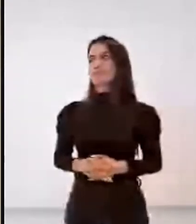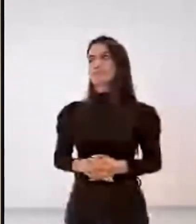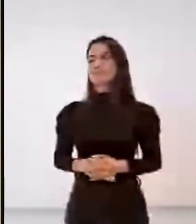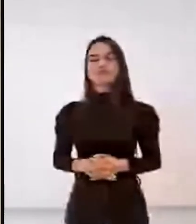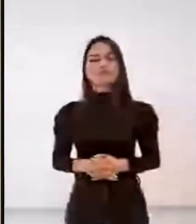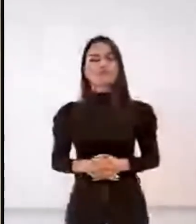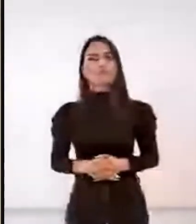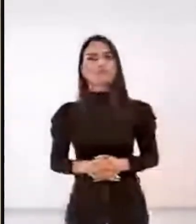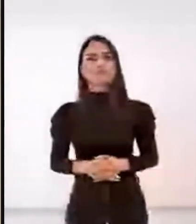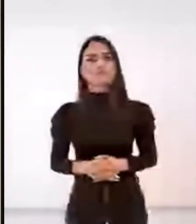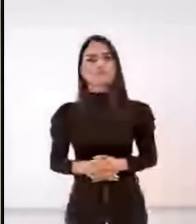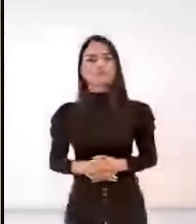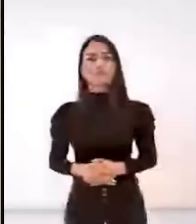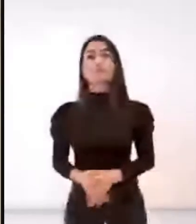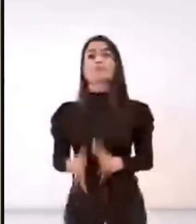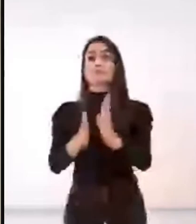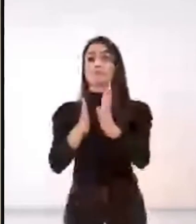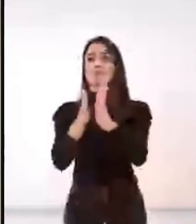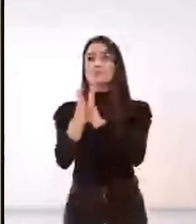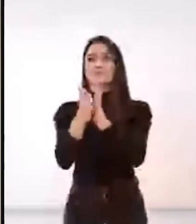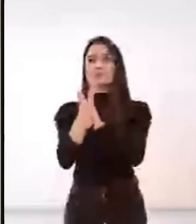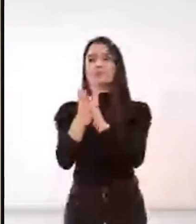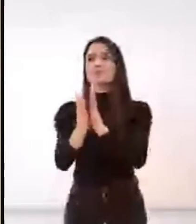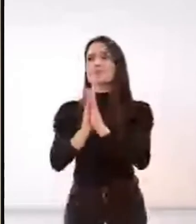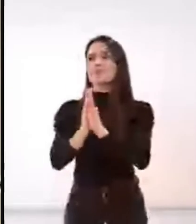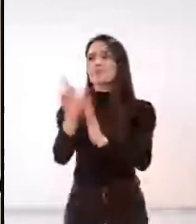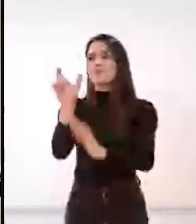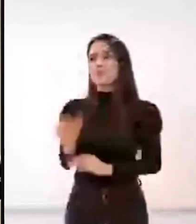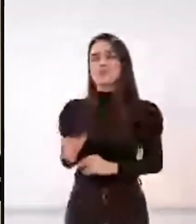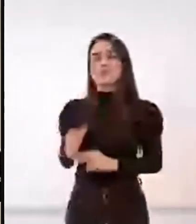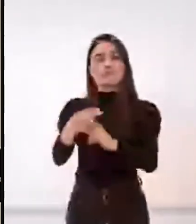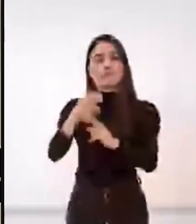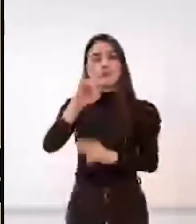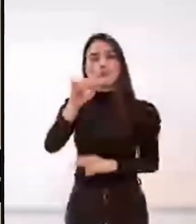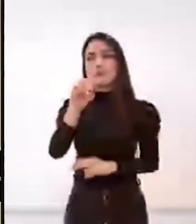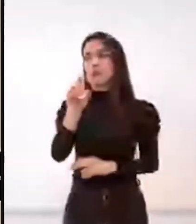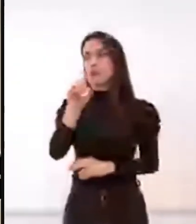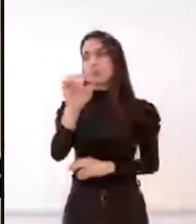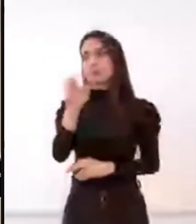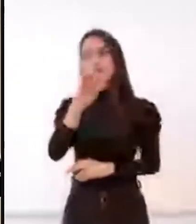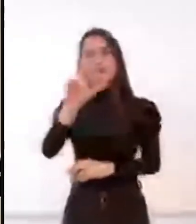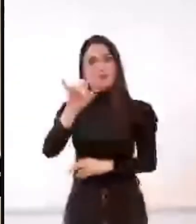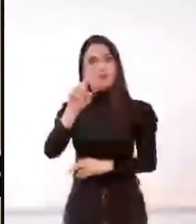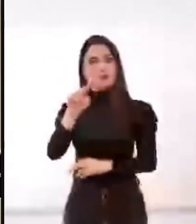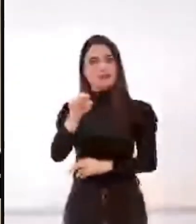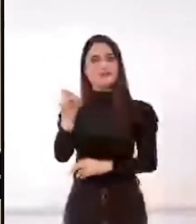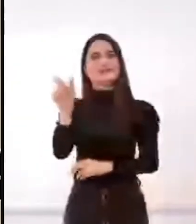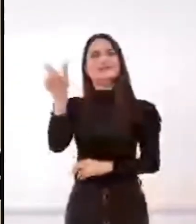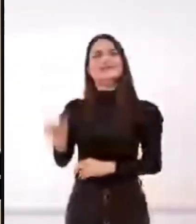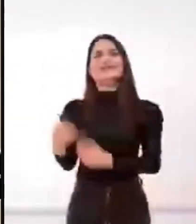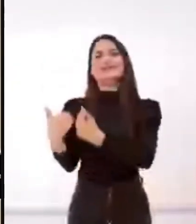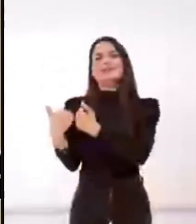el personaje de la gente